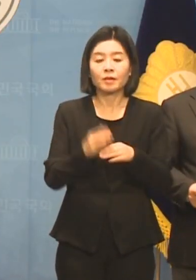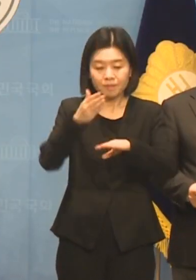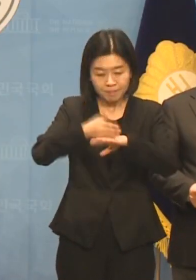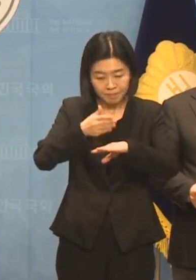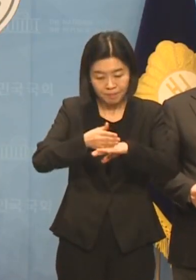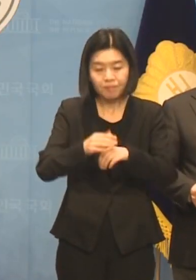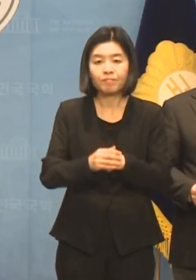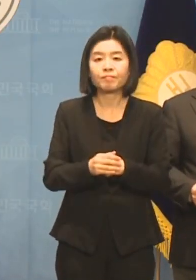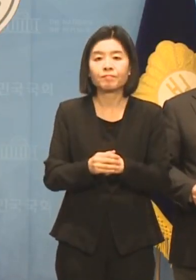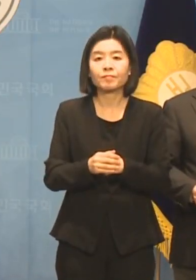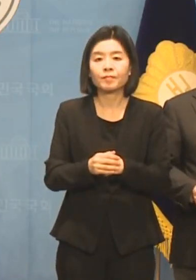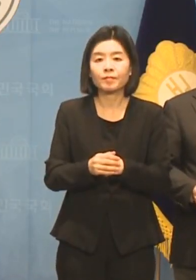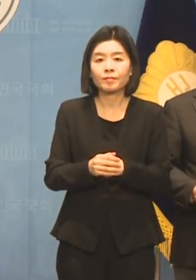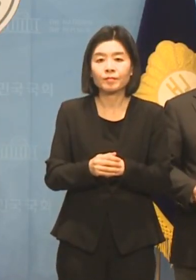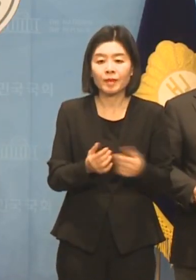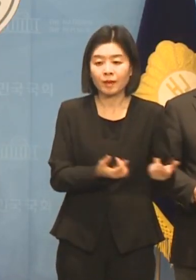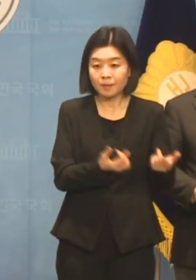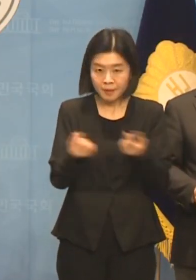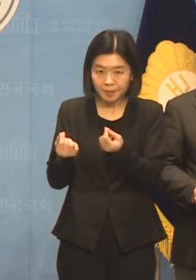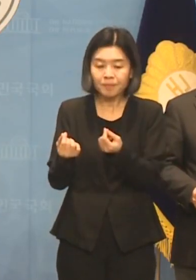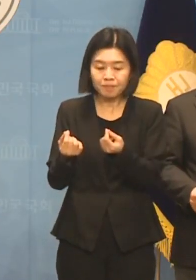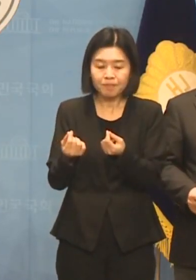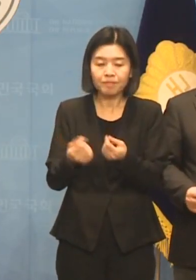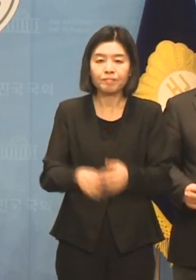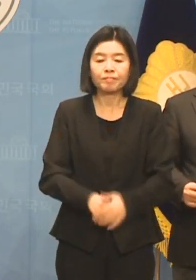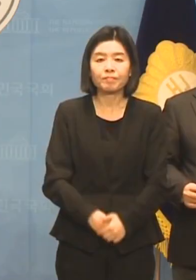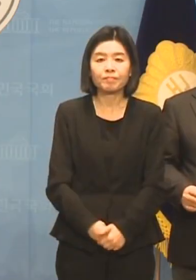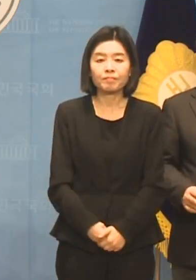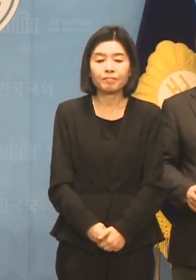내란 진상조사단 1동.